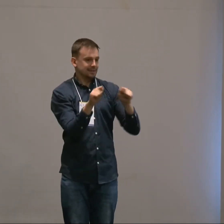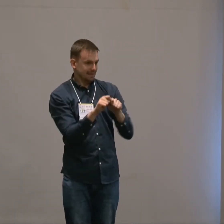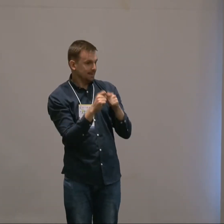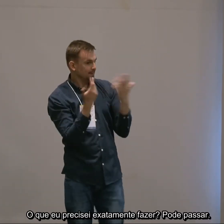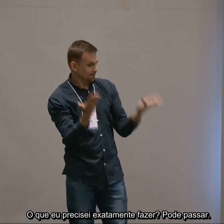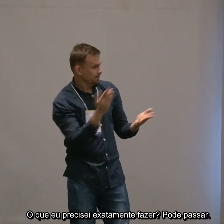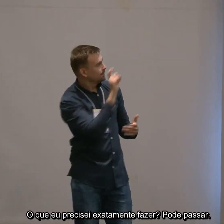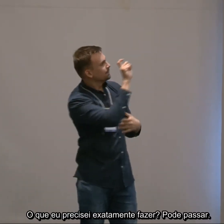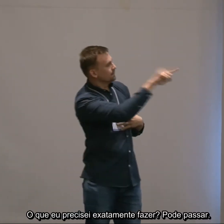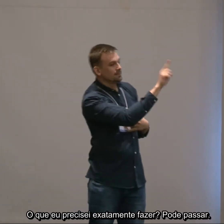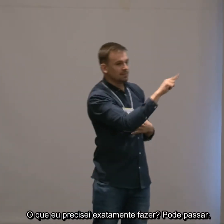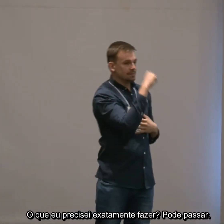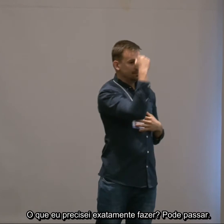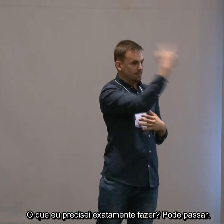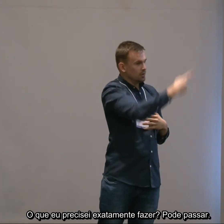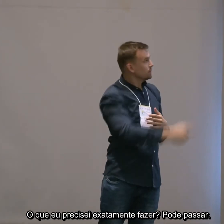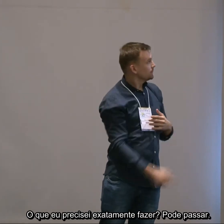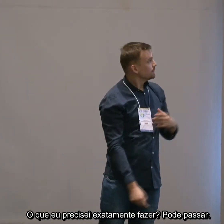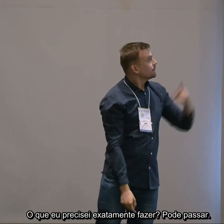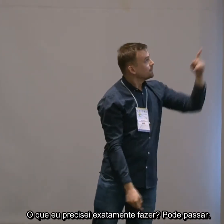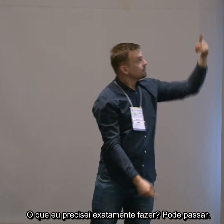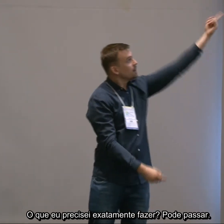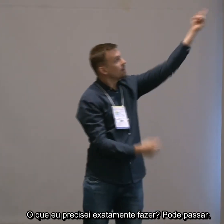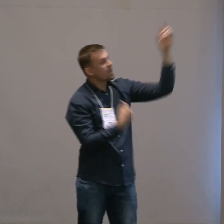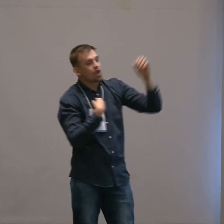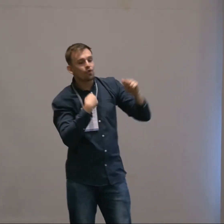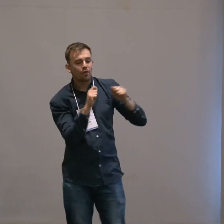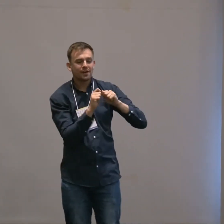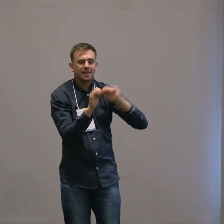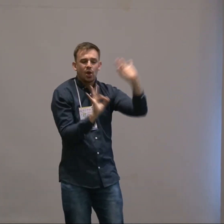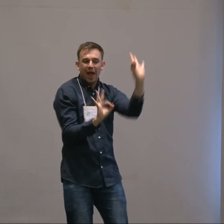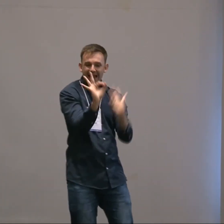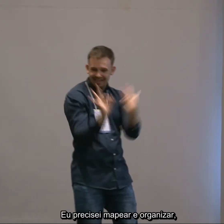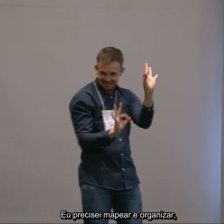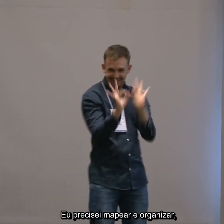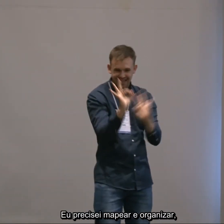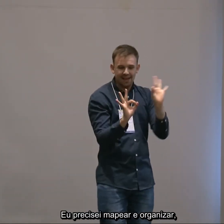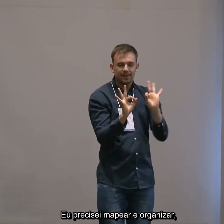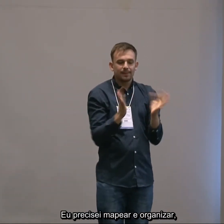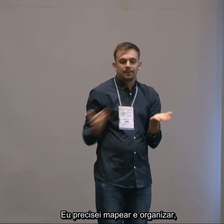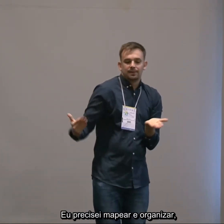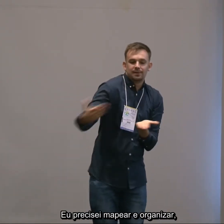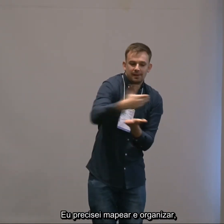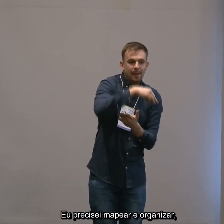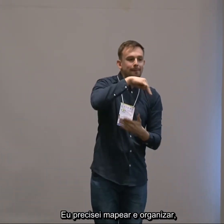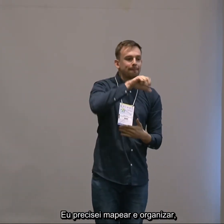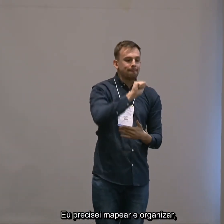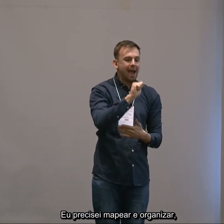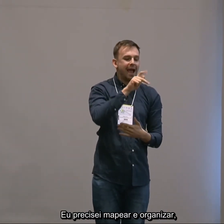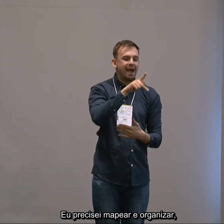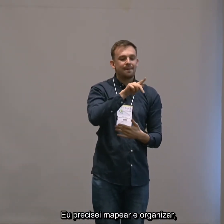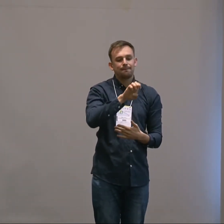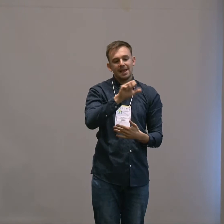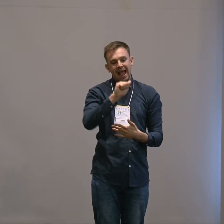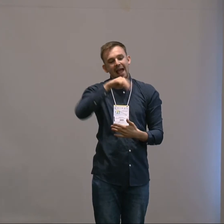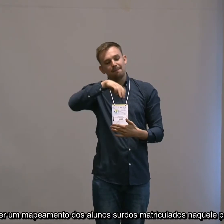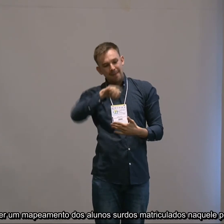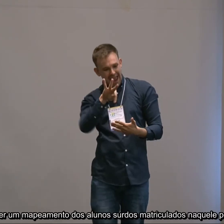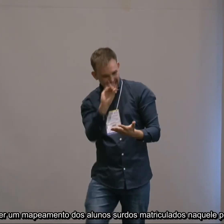o eu precisei exatamente fazer pode avançar por gentileza eu precisei então mapear e organizar fazer